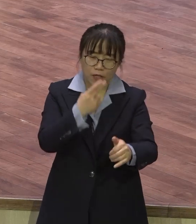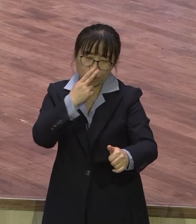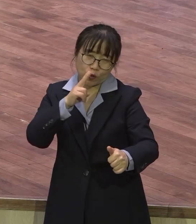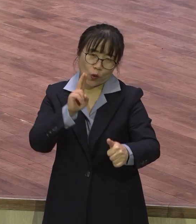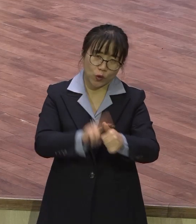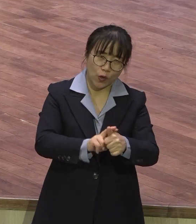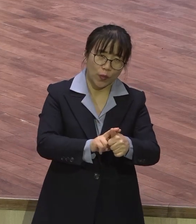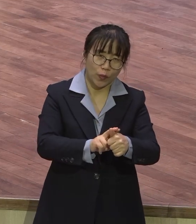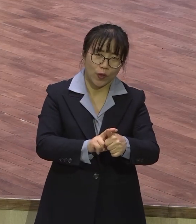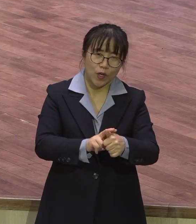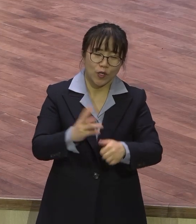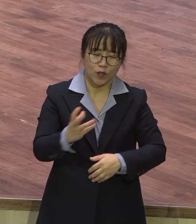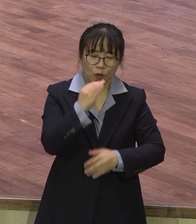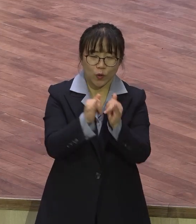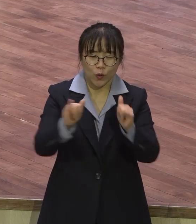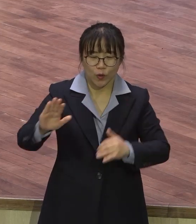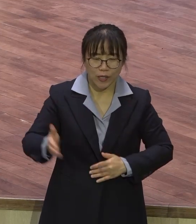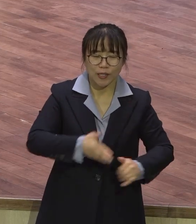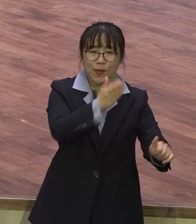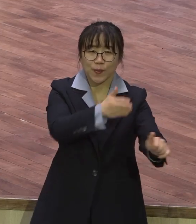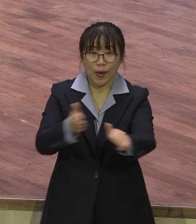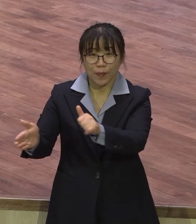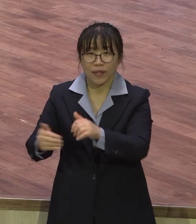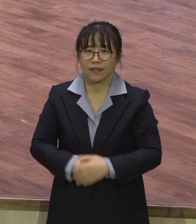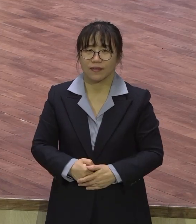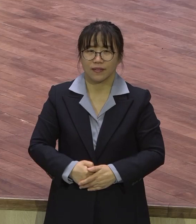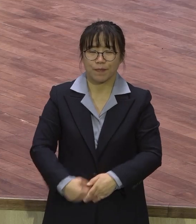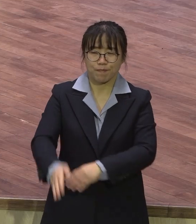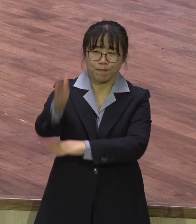전성도 되기를 제모로 축복합니다 결론입니다